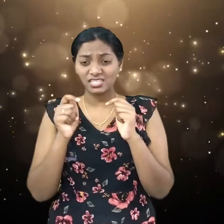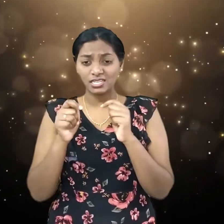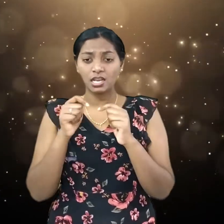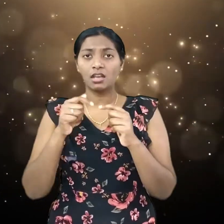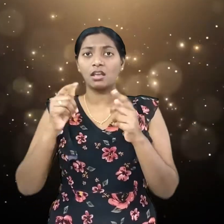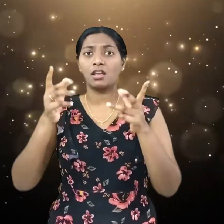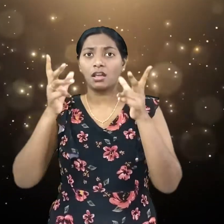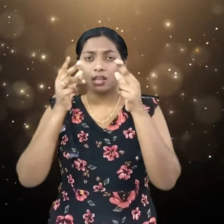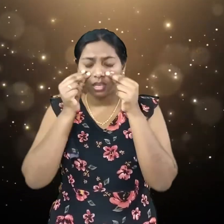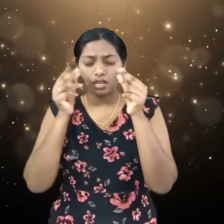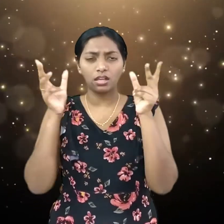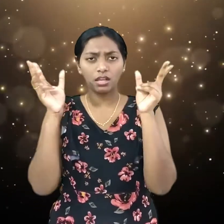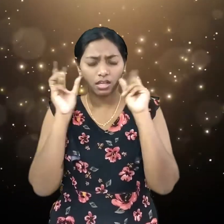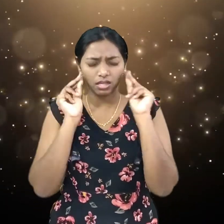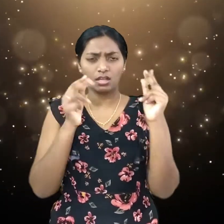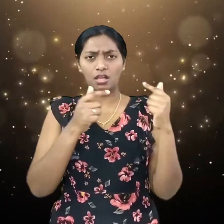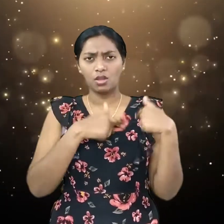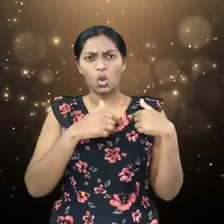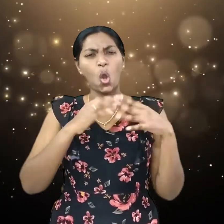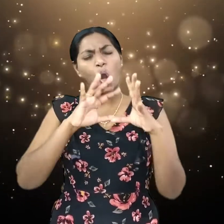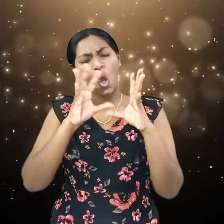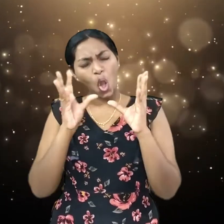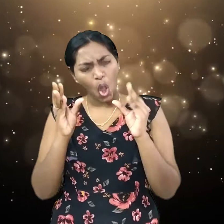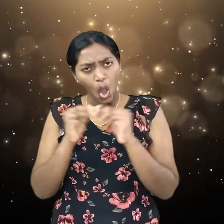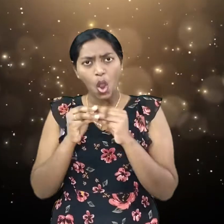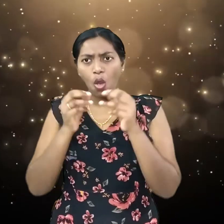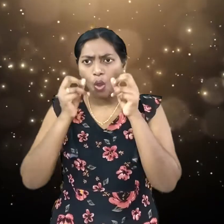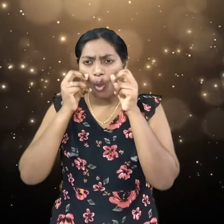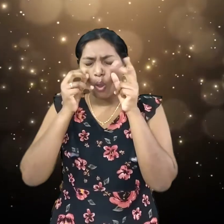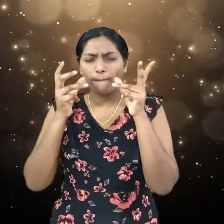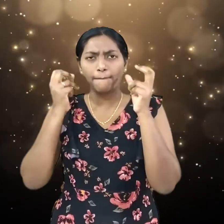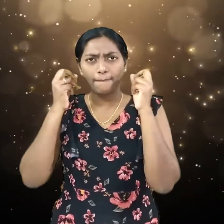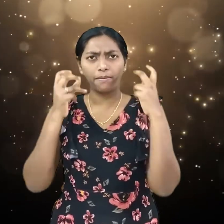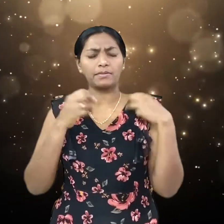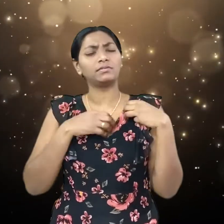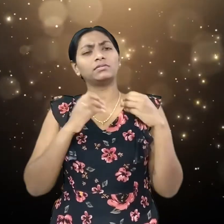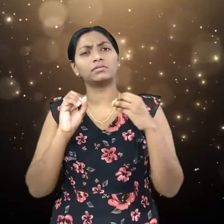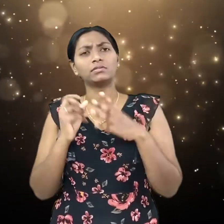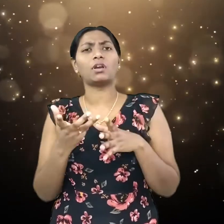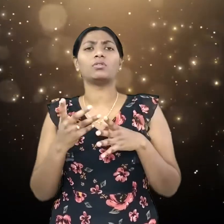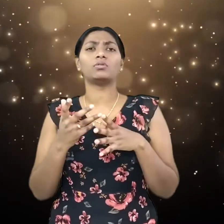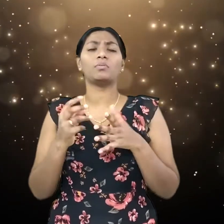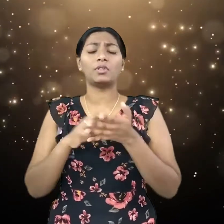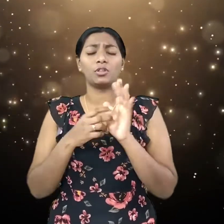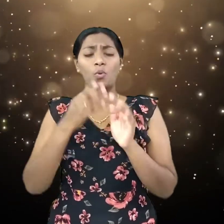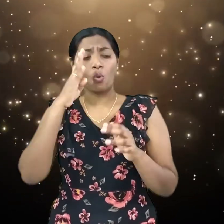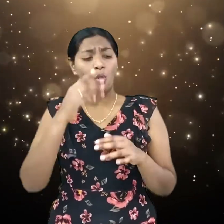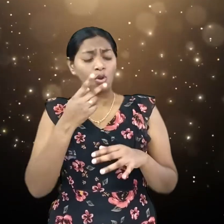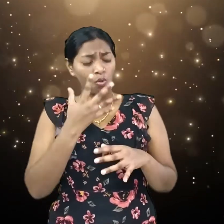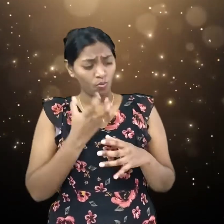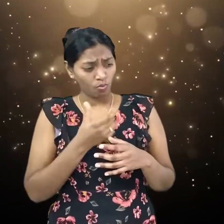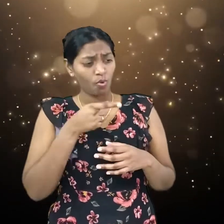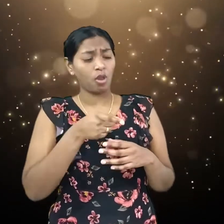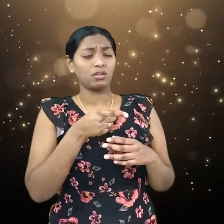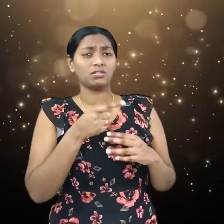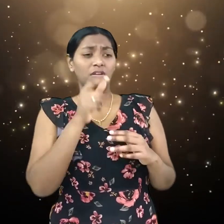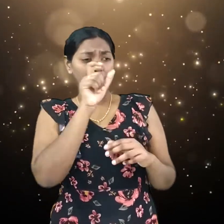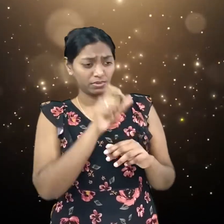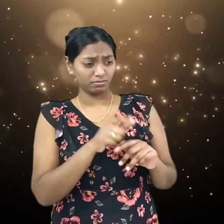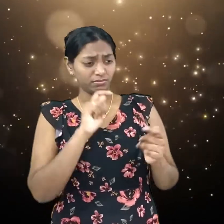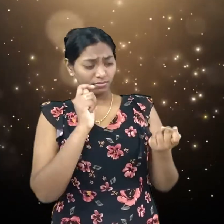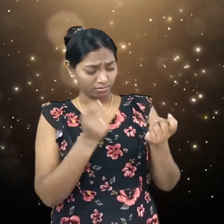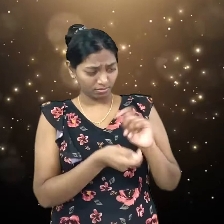हर वो बदलाव जो आप हमारी जिंदगी में चाहते हैं, हमारे देश में चाहते हैं, हमारे समाज में चाहते